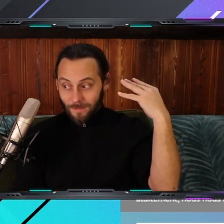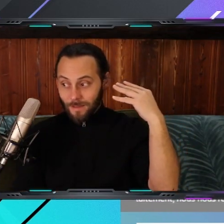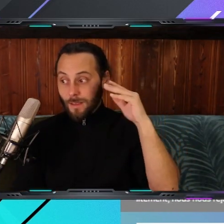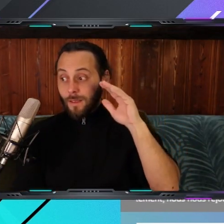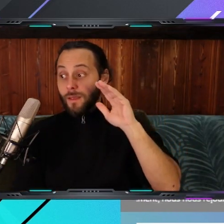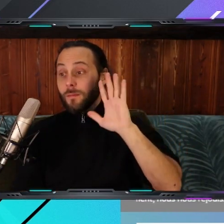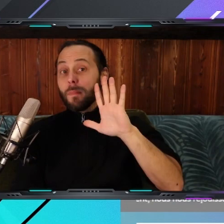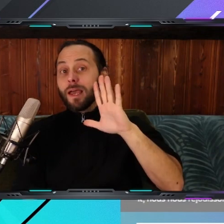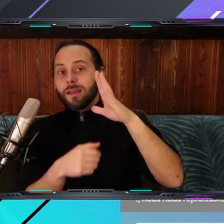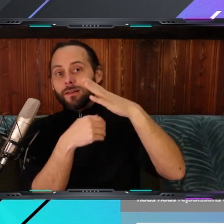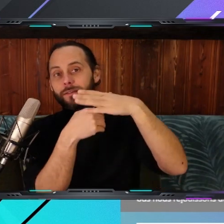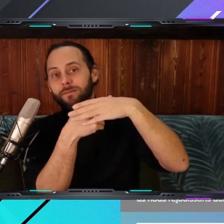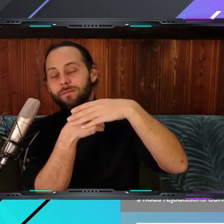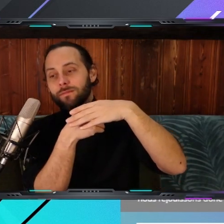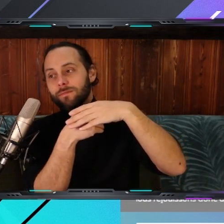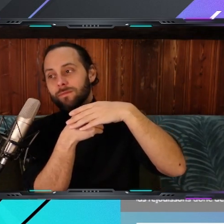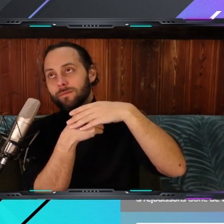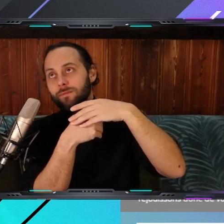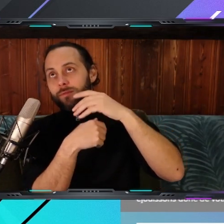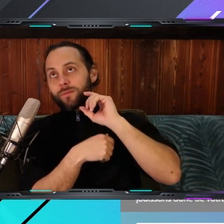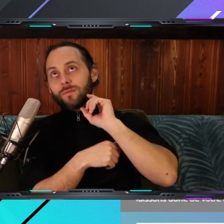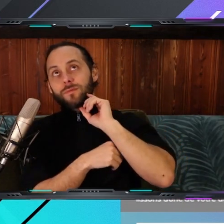malade, mais...